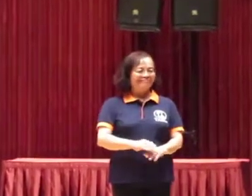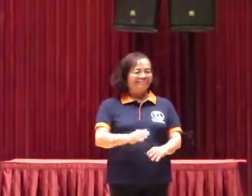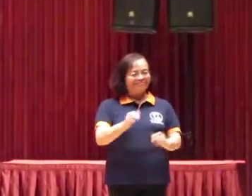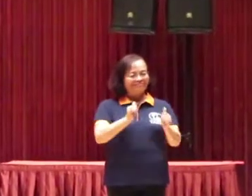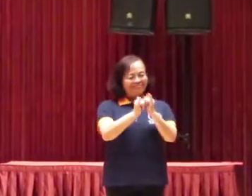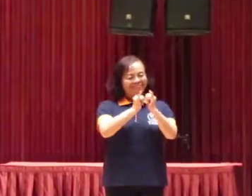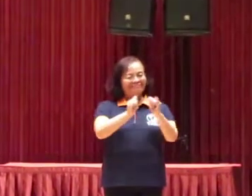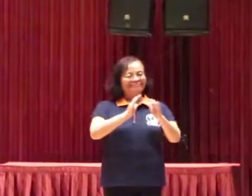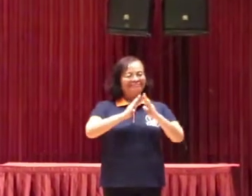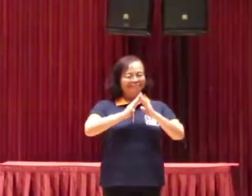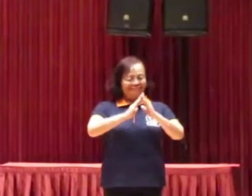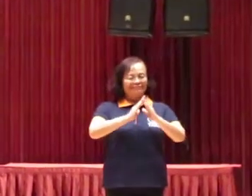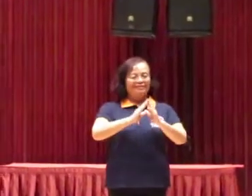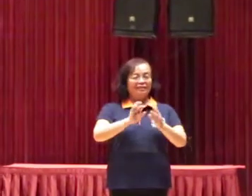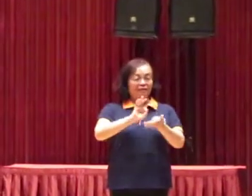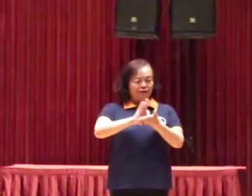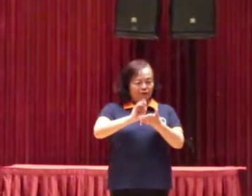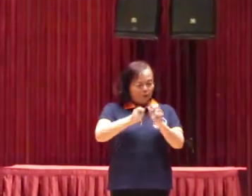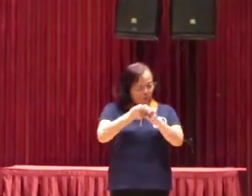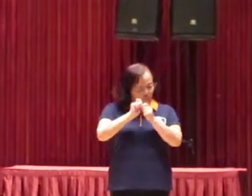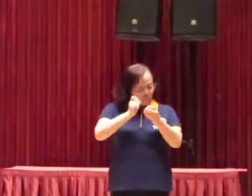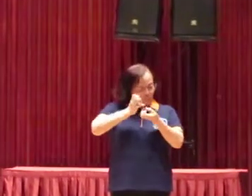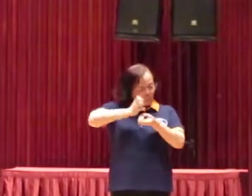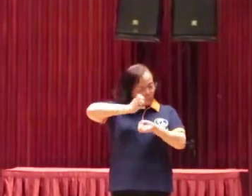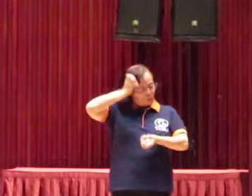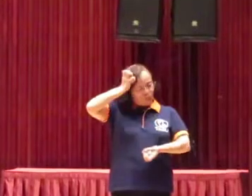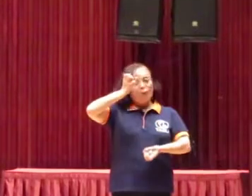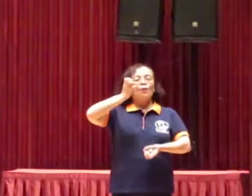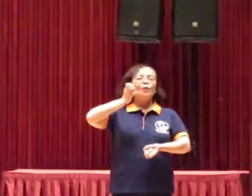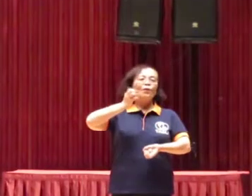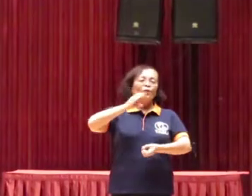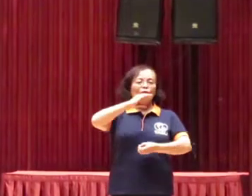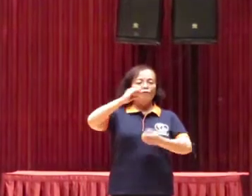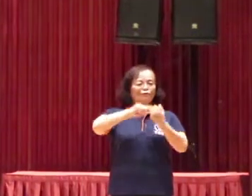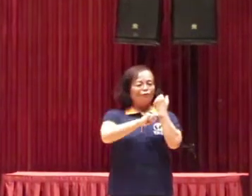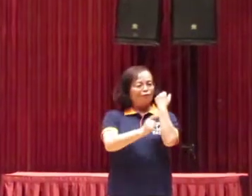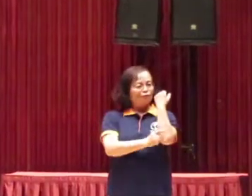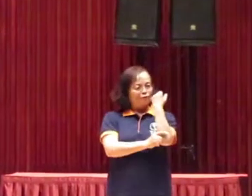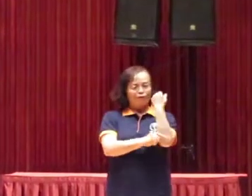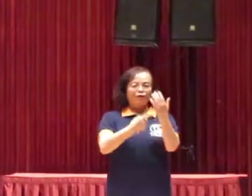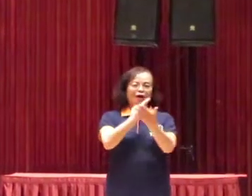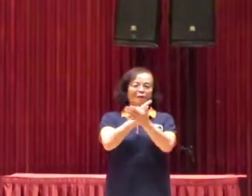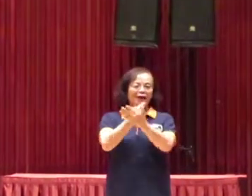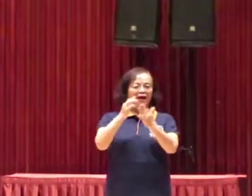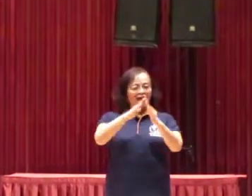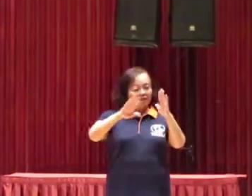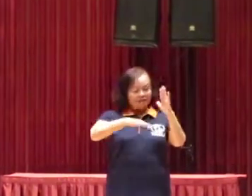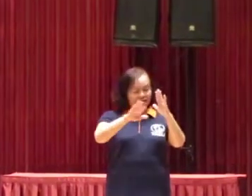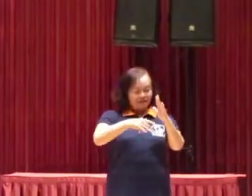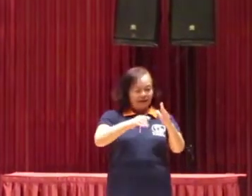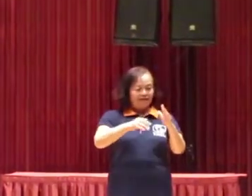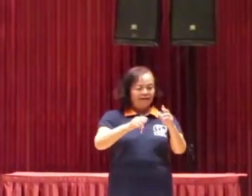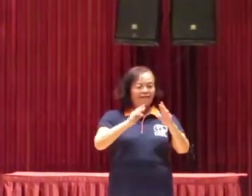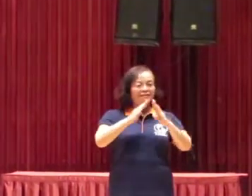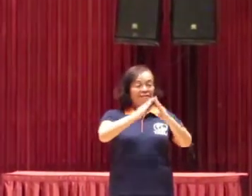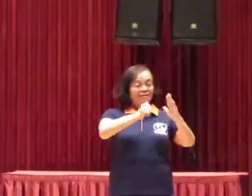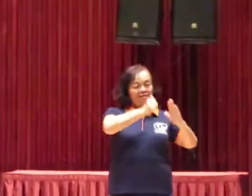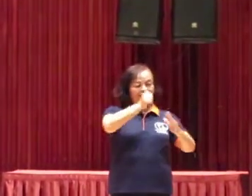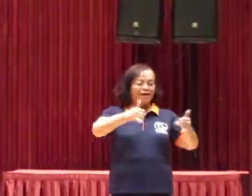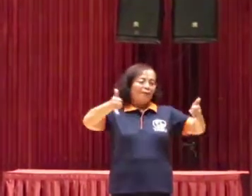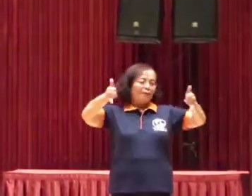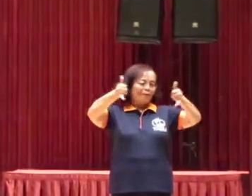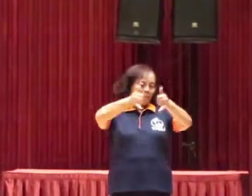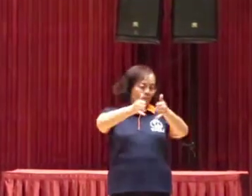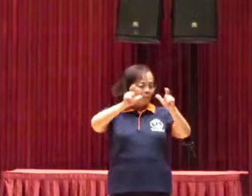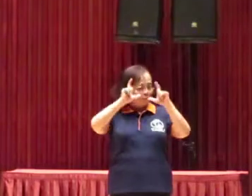非常细腻的一个手法，就是说我们今天在拍照，不但每一个家庭都可以跟市长拍到一张大合照，那这张大合